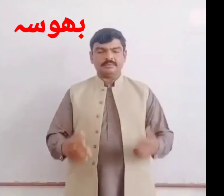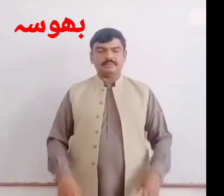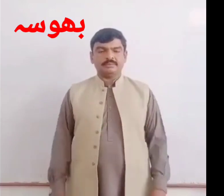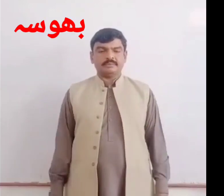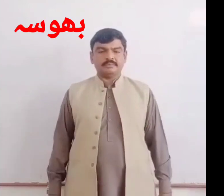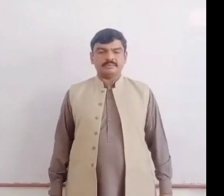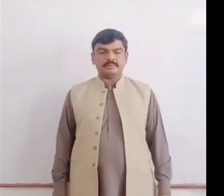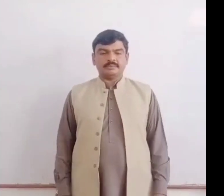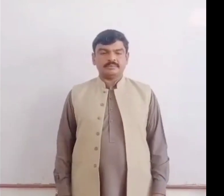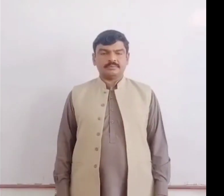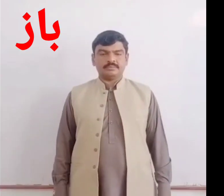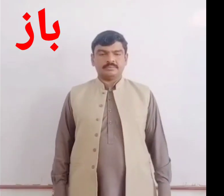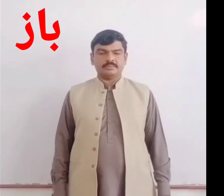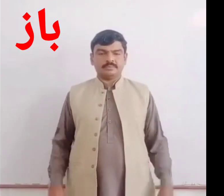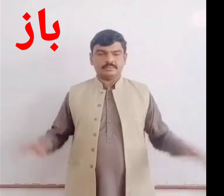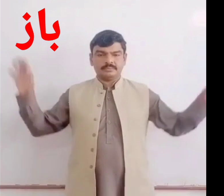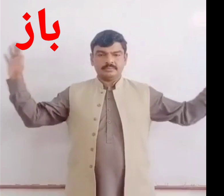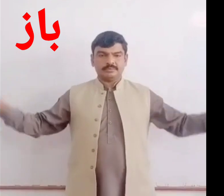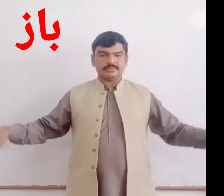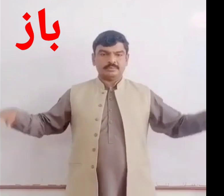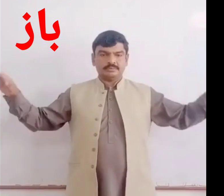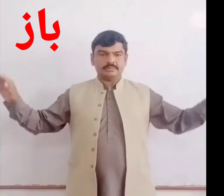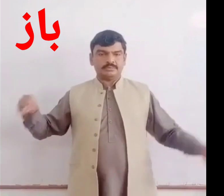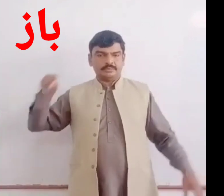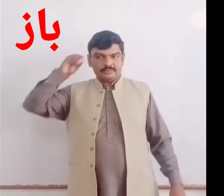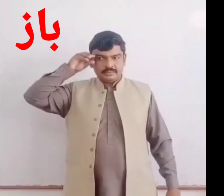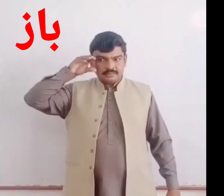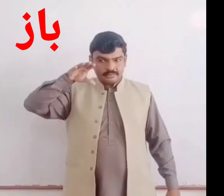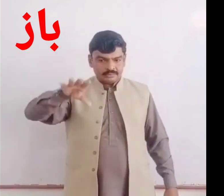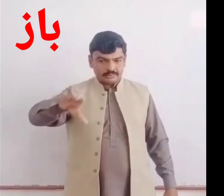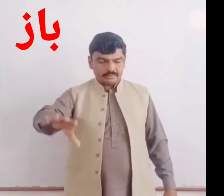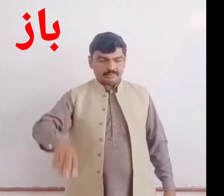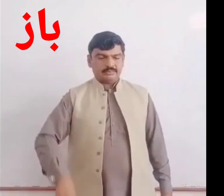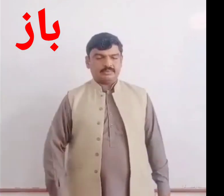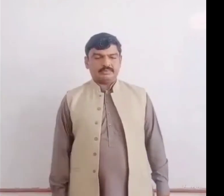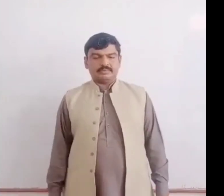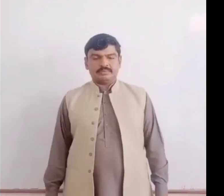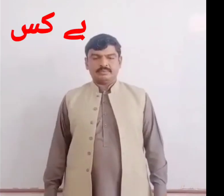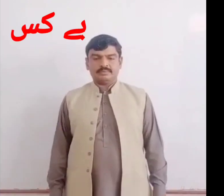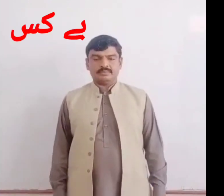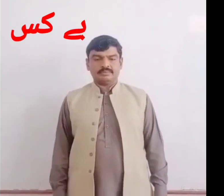बाज, बेकस,